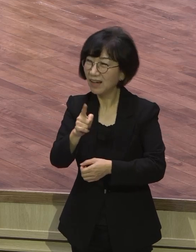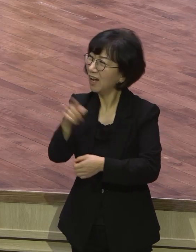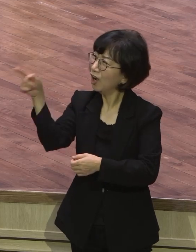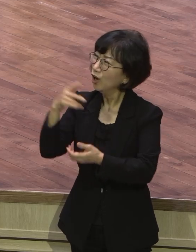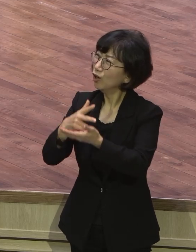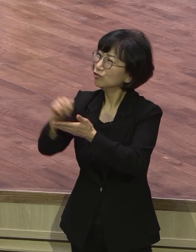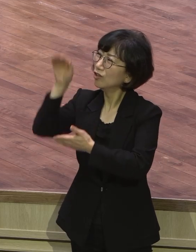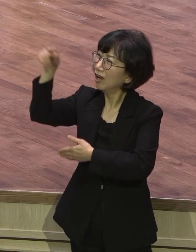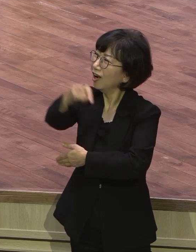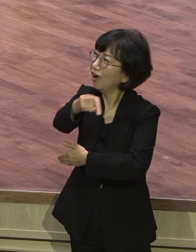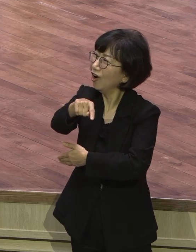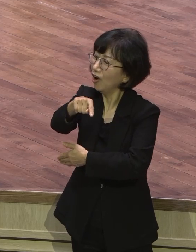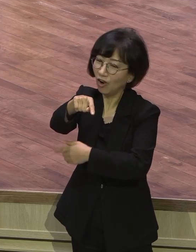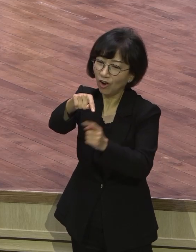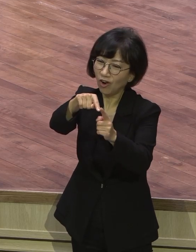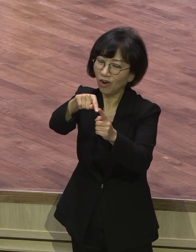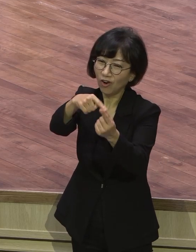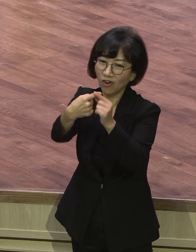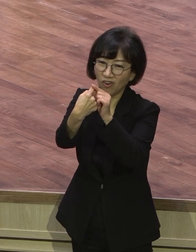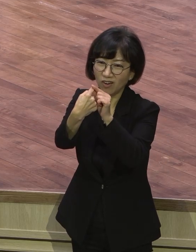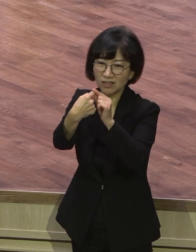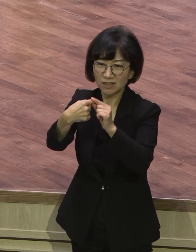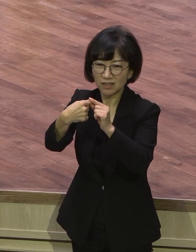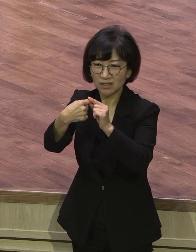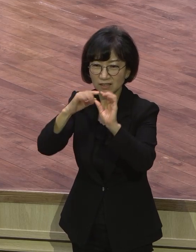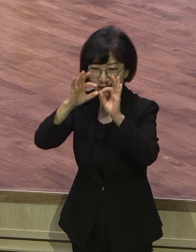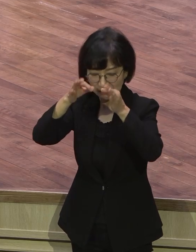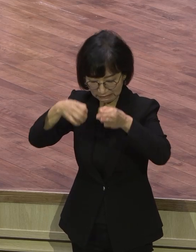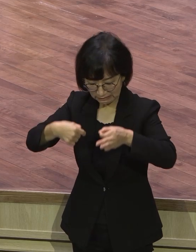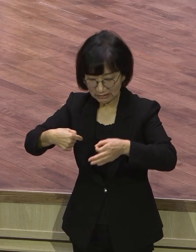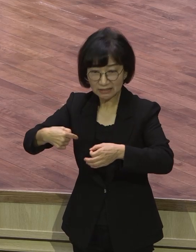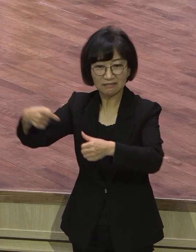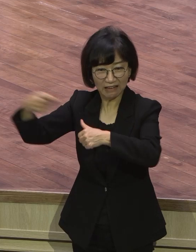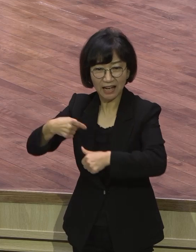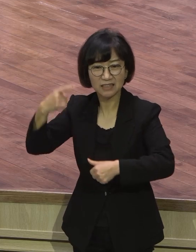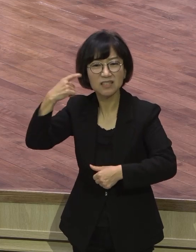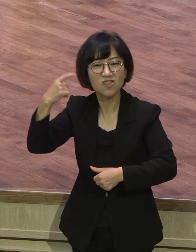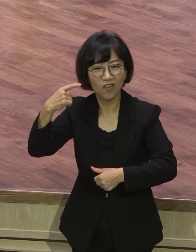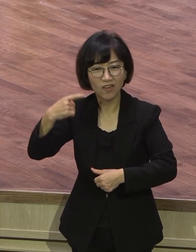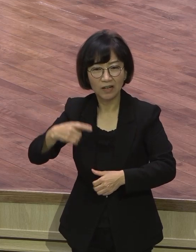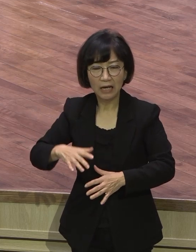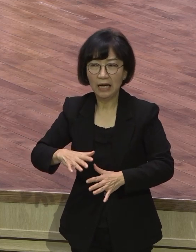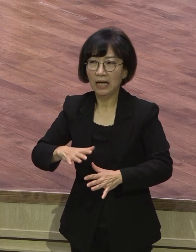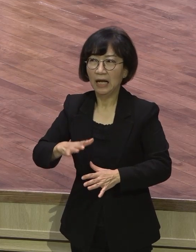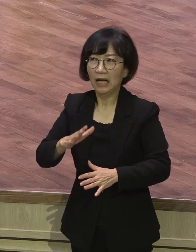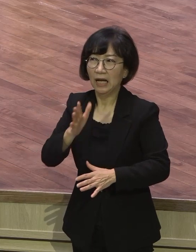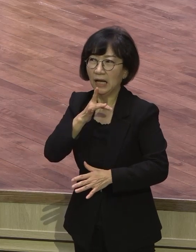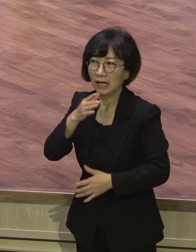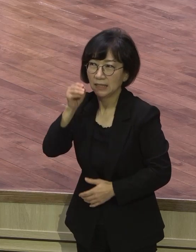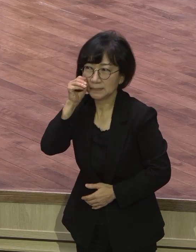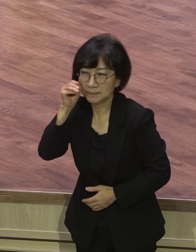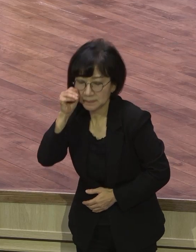주여 그렇습니다. 용서 안 할 수 없고 화해 안 할 수 없고 마음에서 내려놓을 수밖에 없어요.